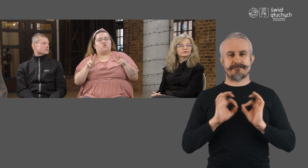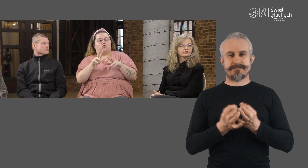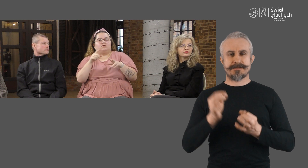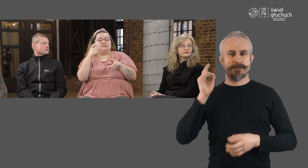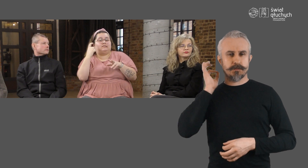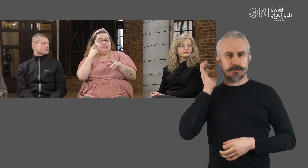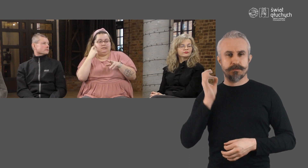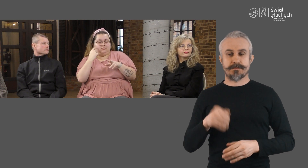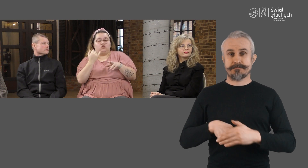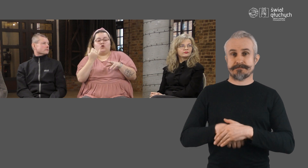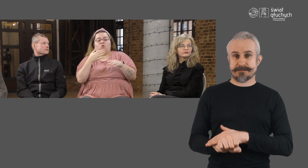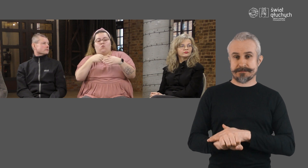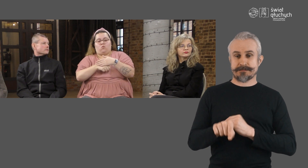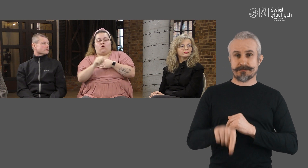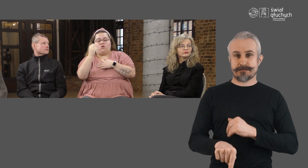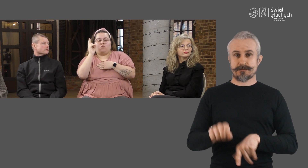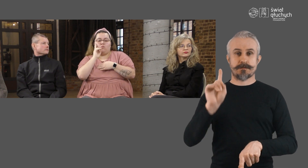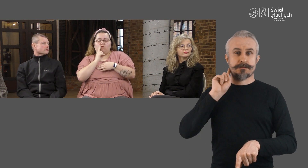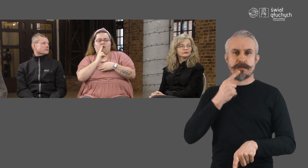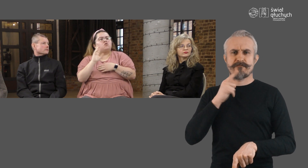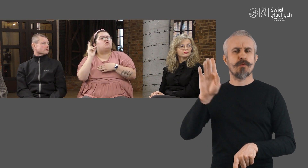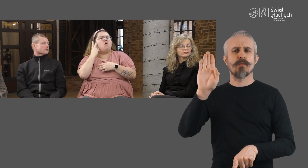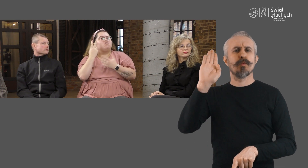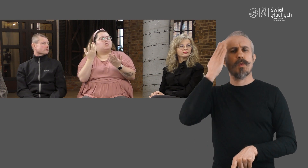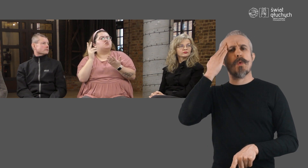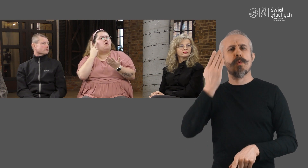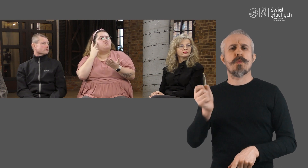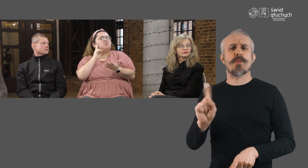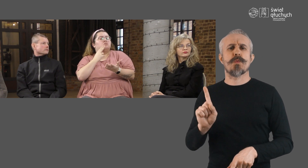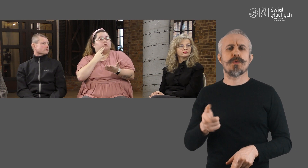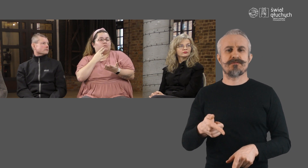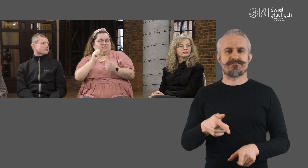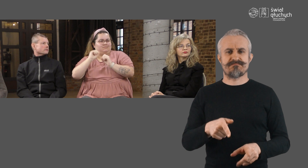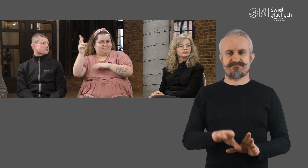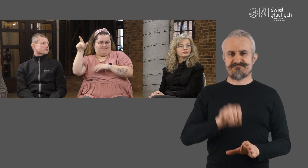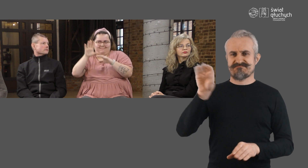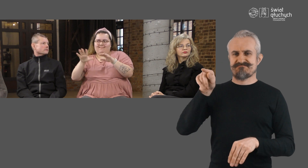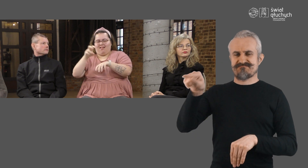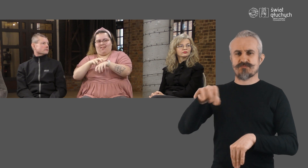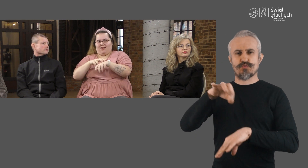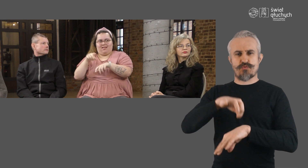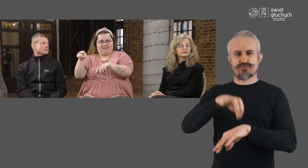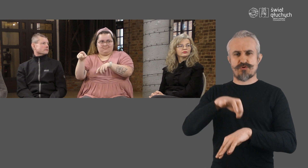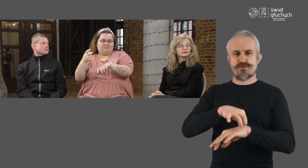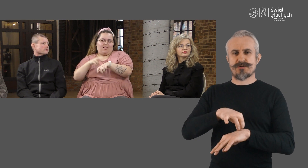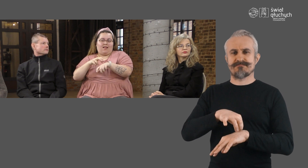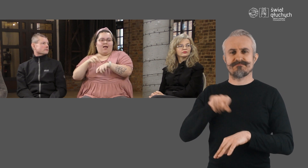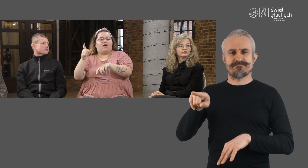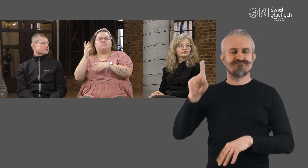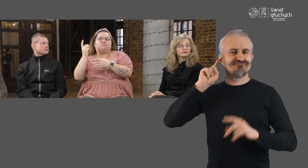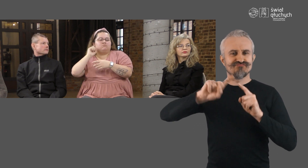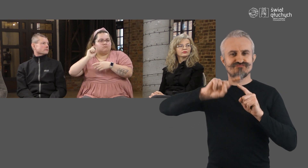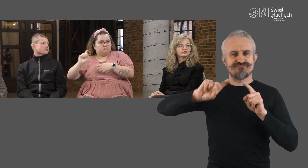Tutaj chciałabym opowiedzieć przykład rodziny słyszącej. Rodzi się głuche dziecko, skąd wiemy?